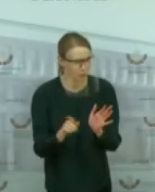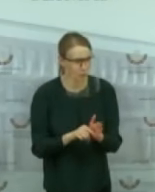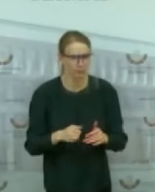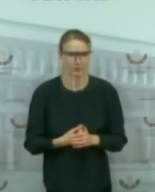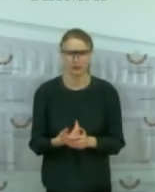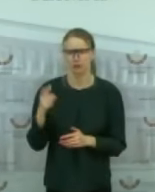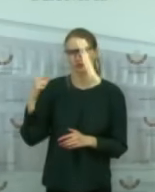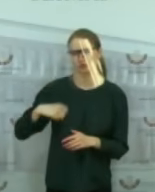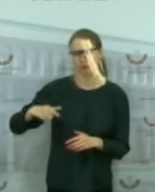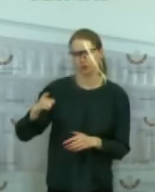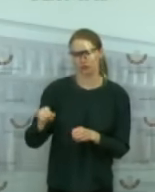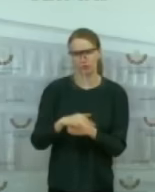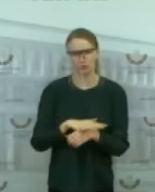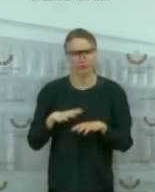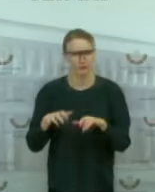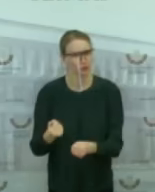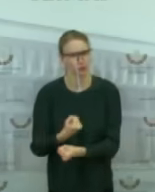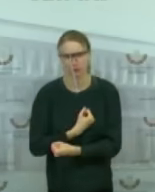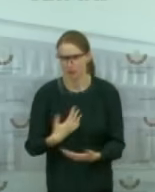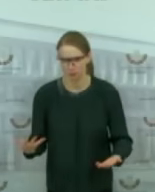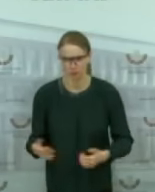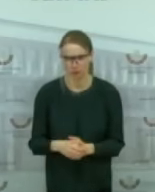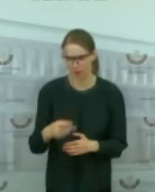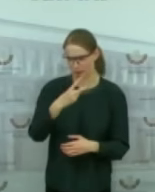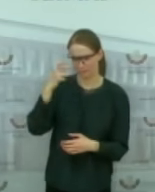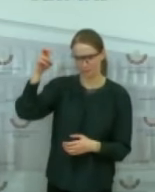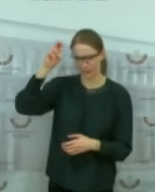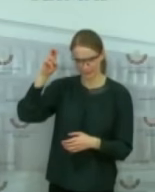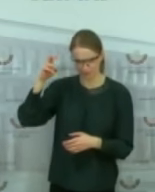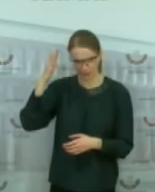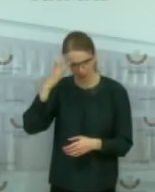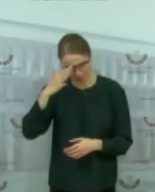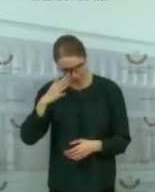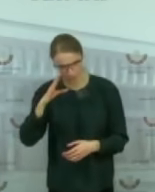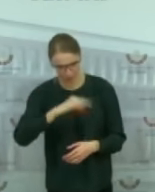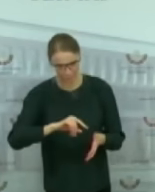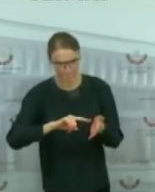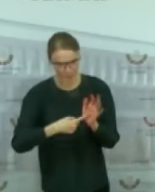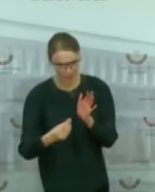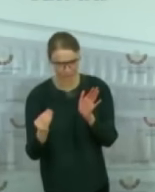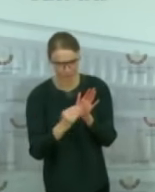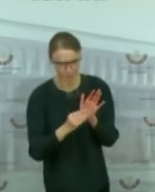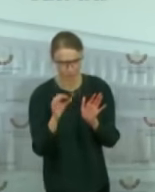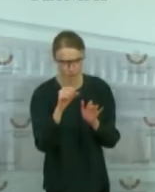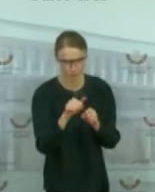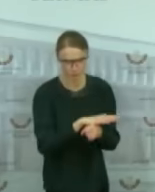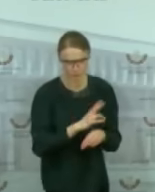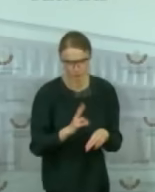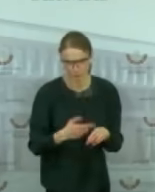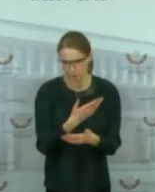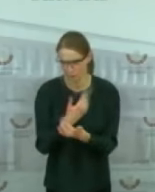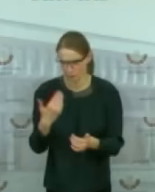pažymima, kad žmogus neturi koronaviruso užkrato. Ar Lietuvos valdžia svarsto tokią galimybę, jeigu kitos šalys tokius